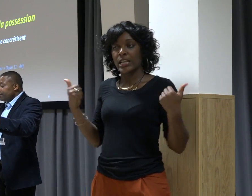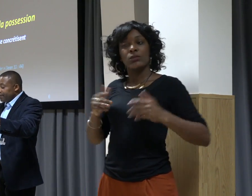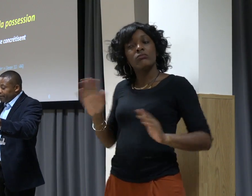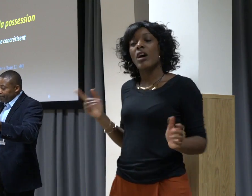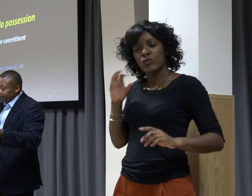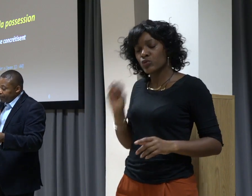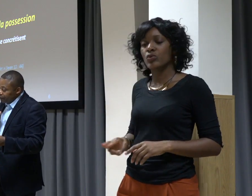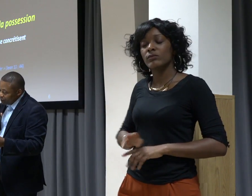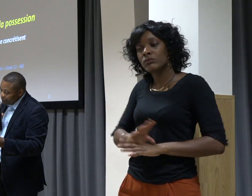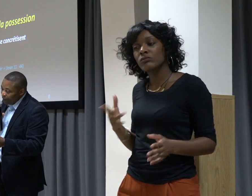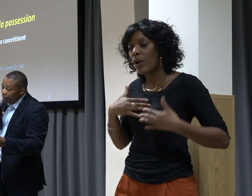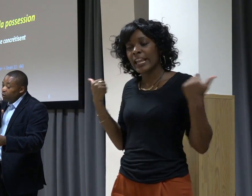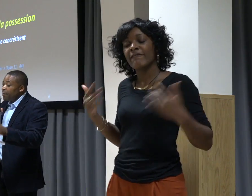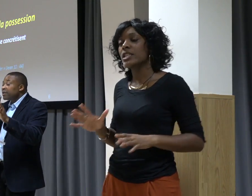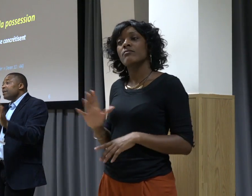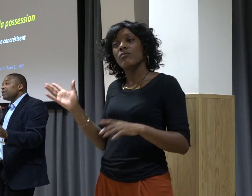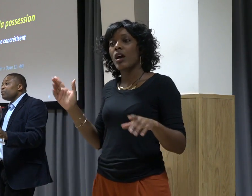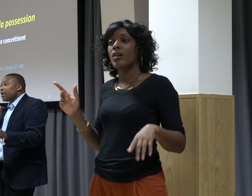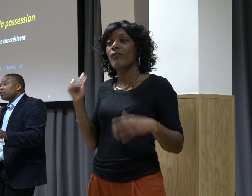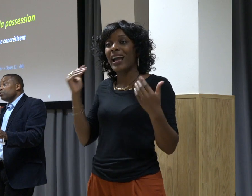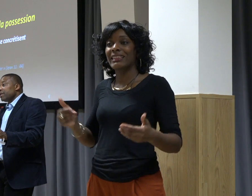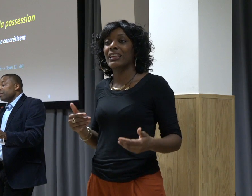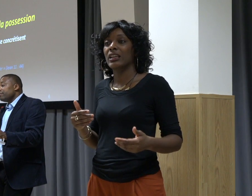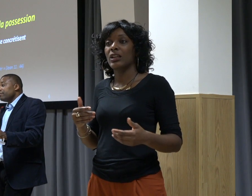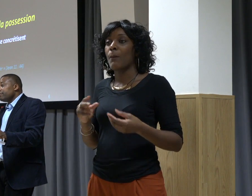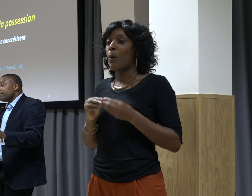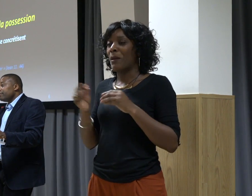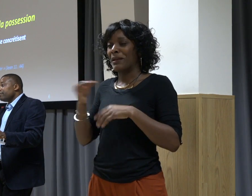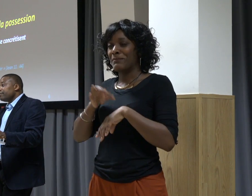Sortez de la mentalité du malade chronique.